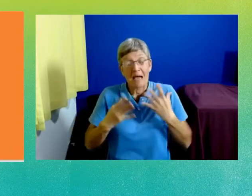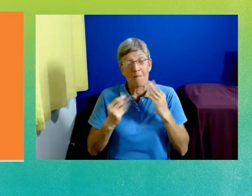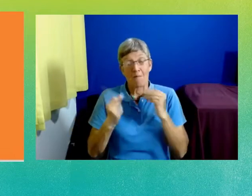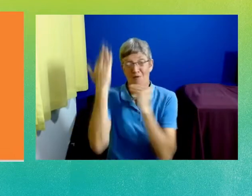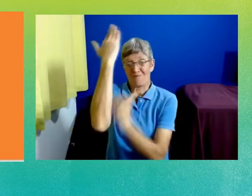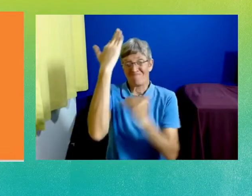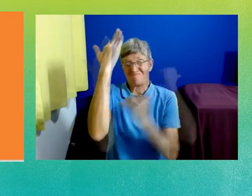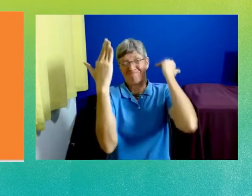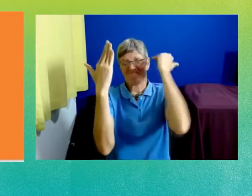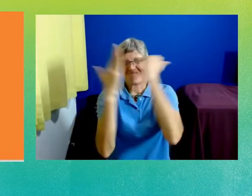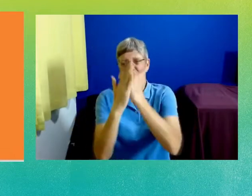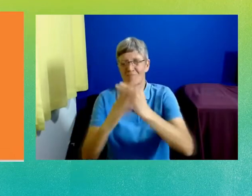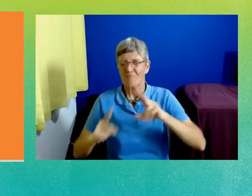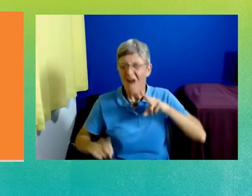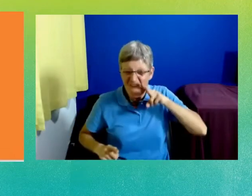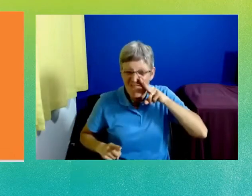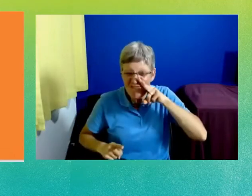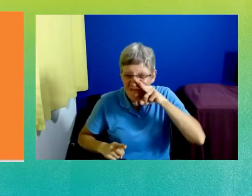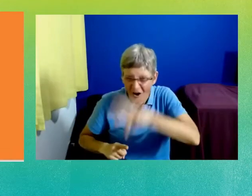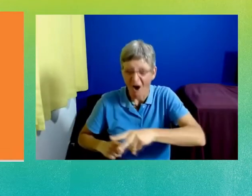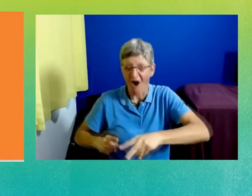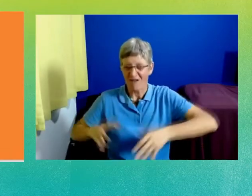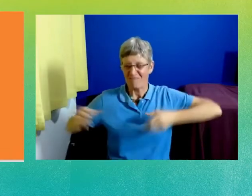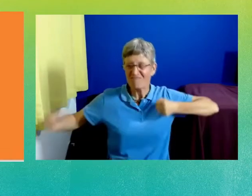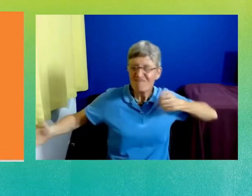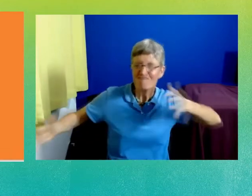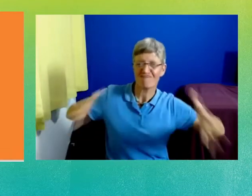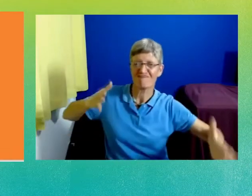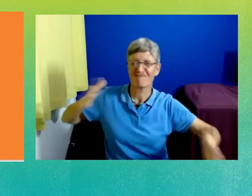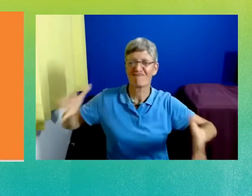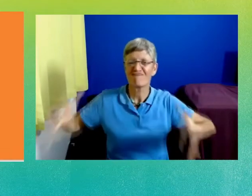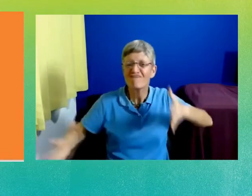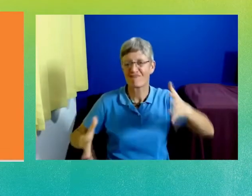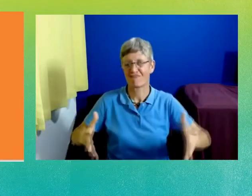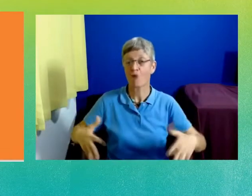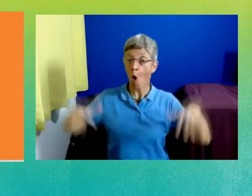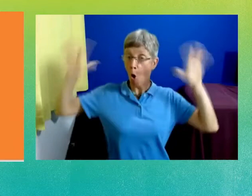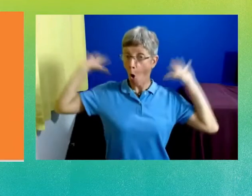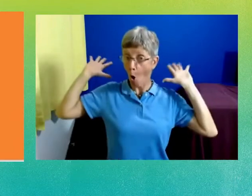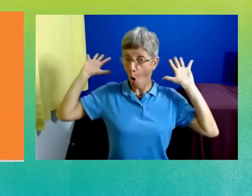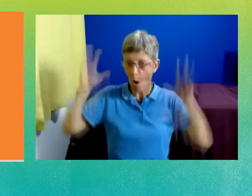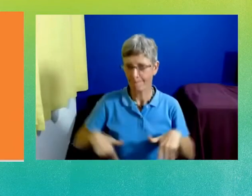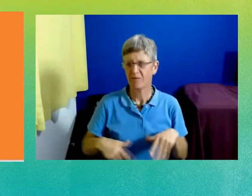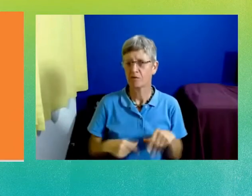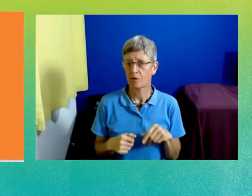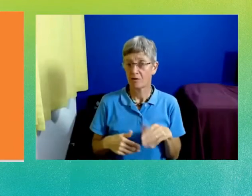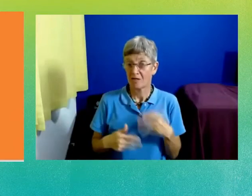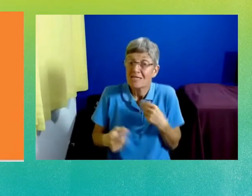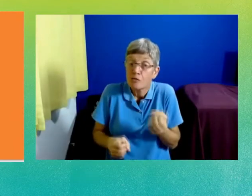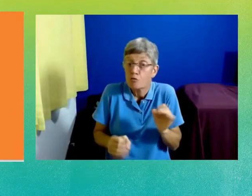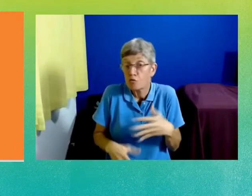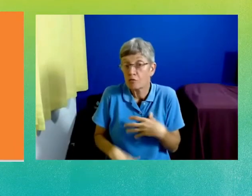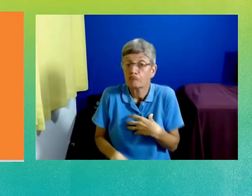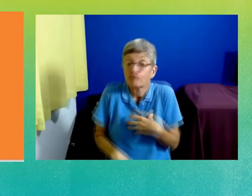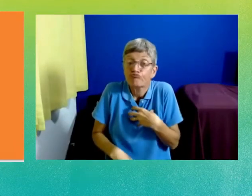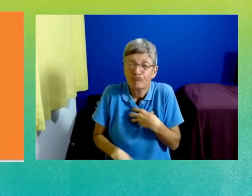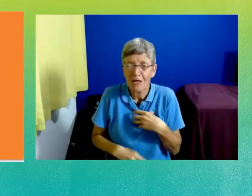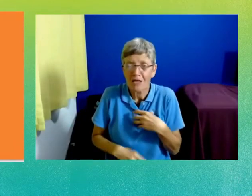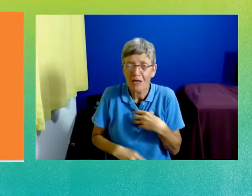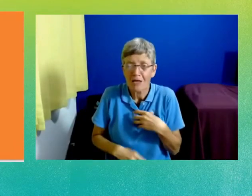Então, é isso. É a satisfação de provocar ali mesmo a